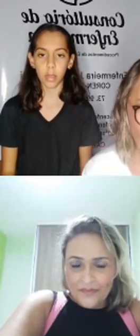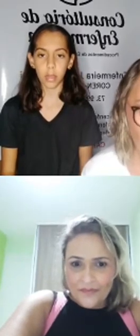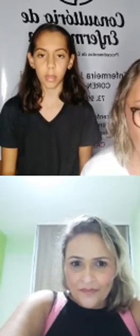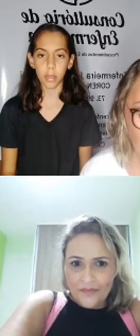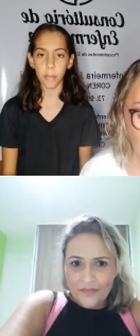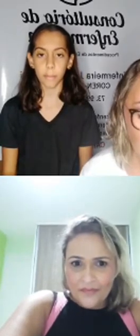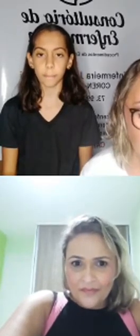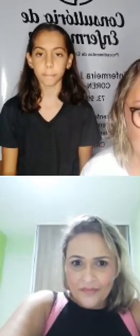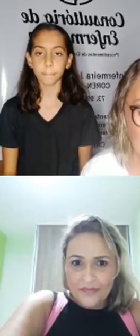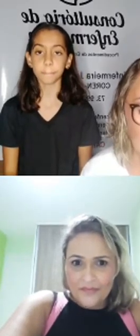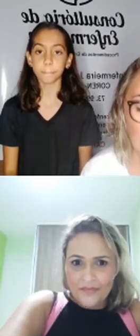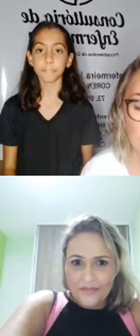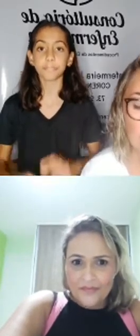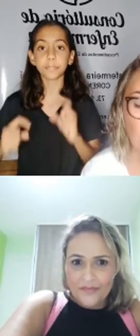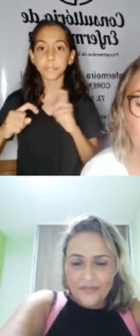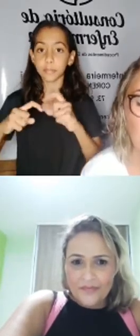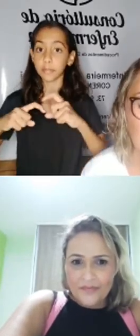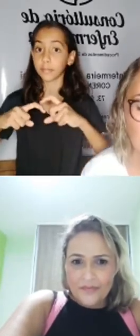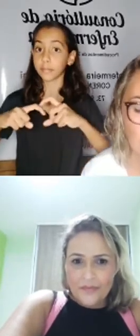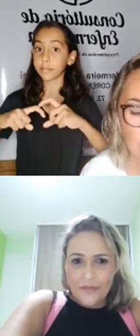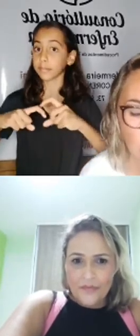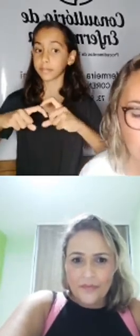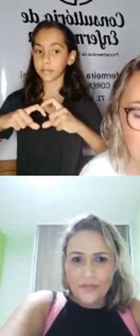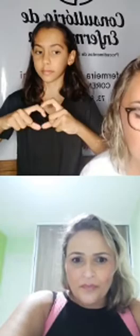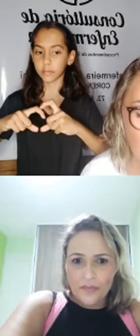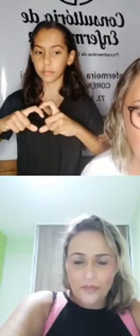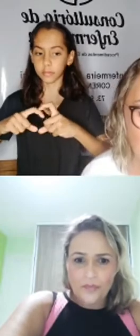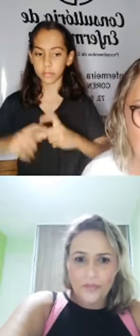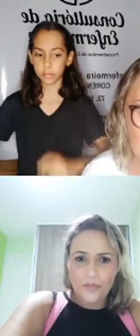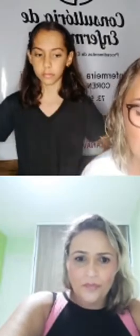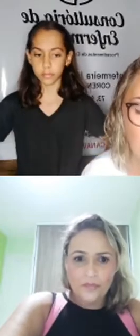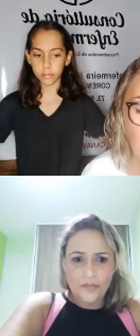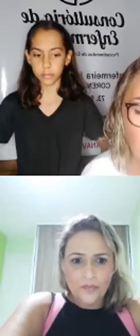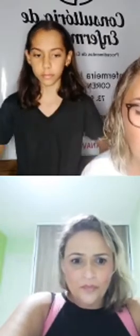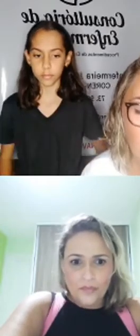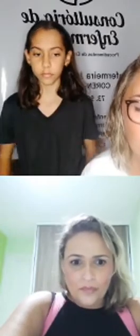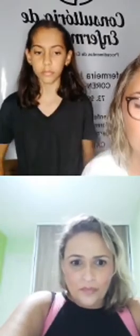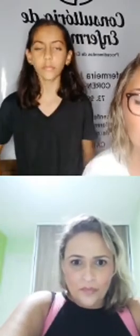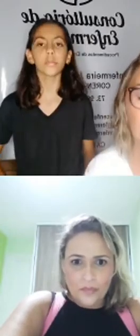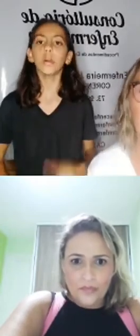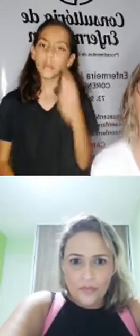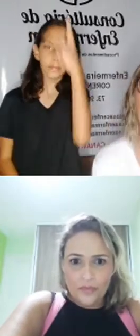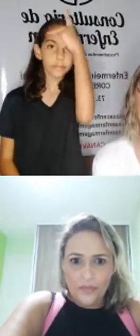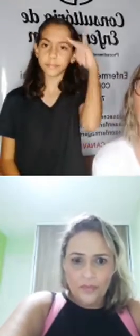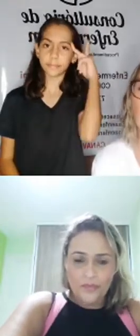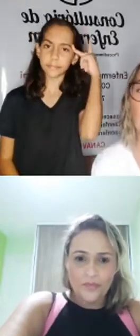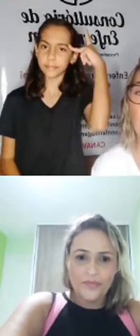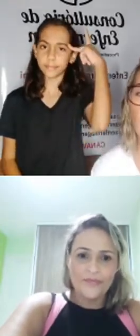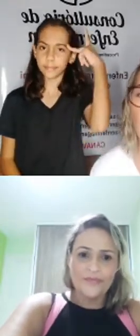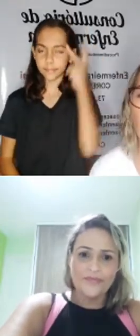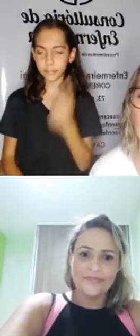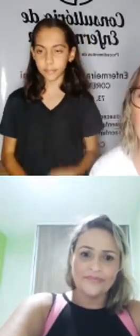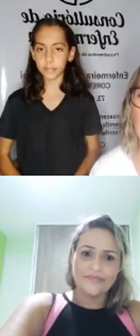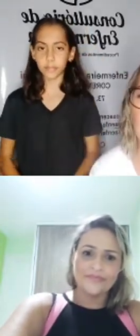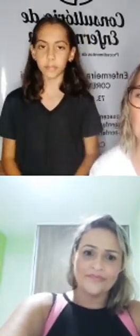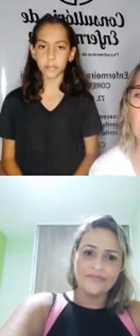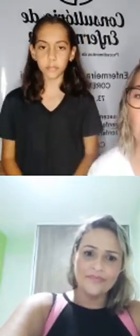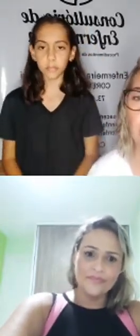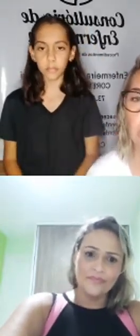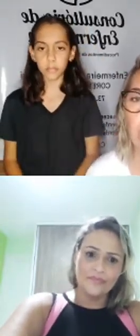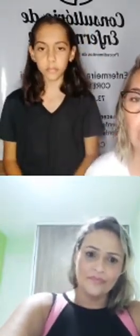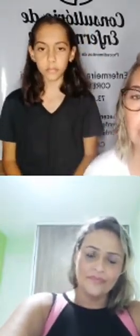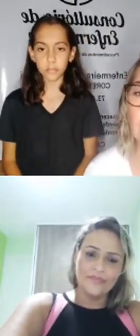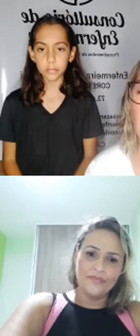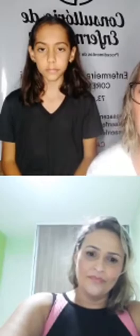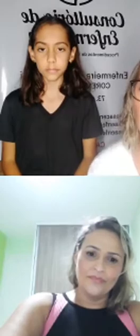Então, doutora, o que você teria assim, de orientação a fazer às suas pacientes, né? Quais são as sugestões aí para esse